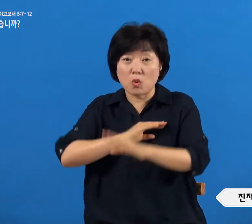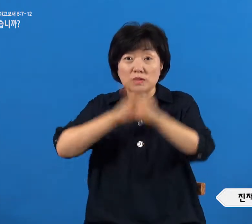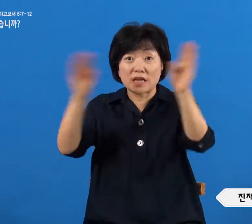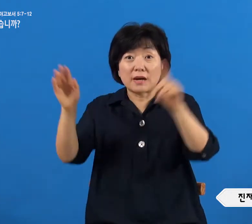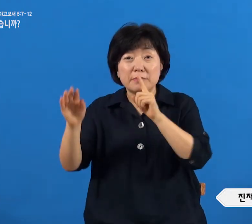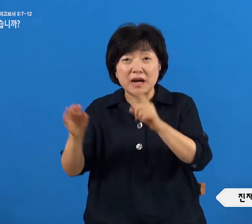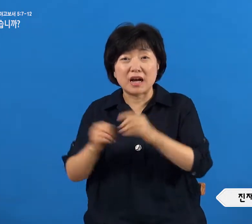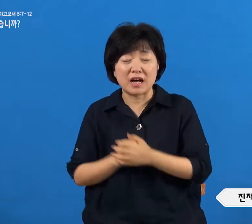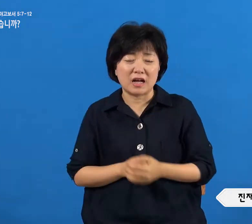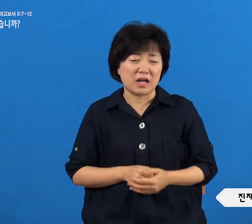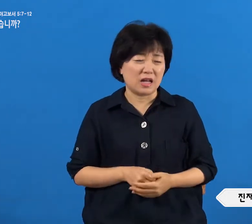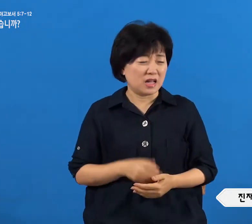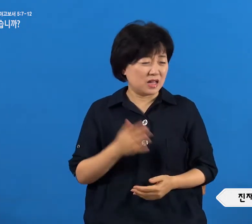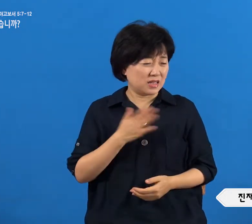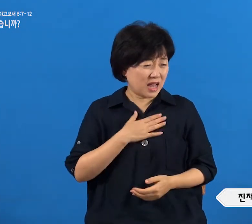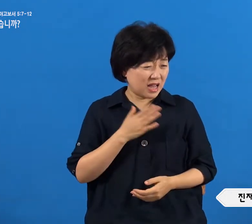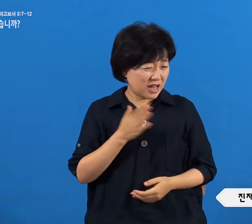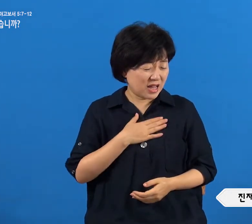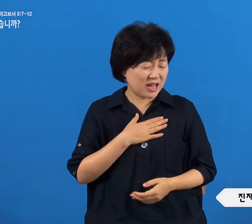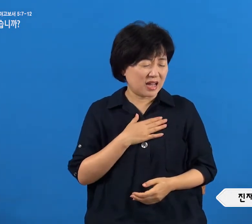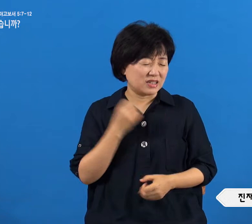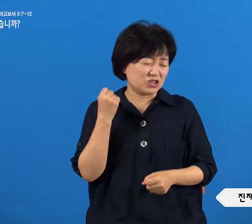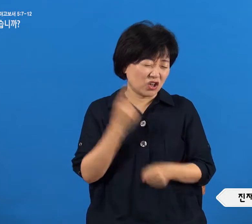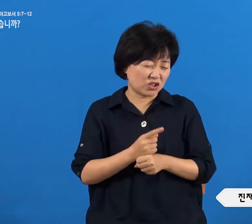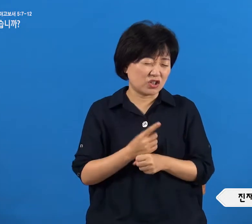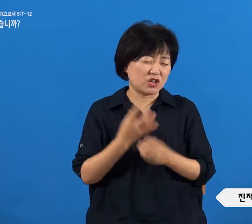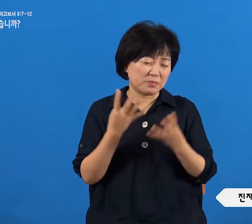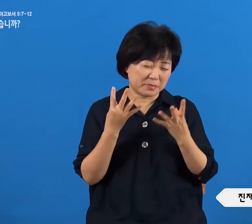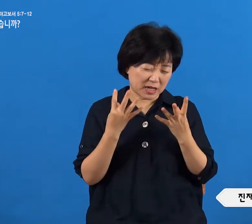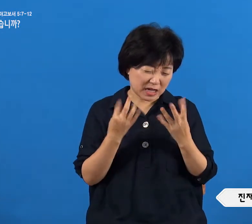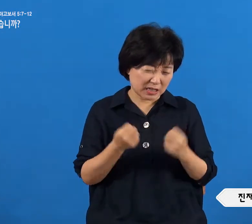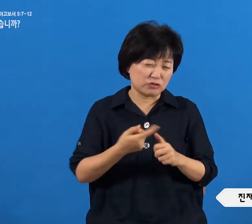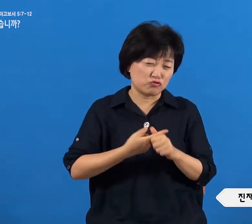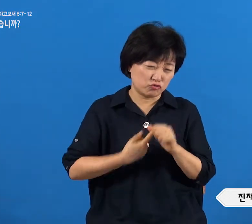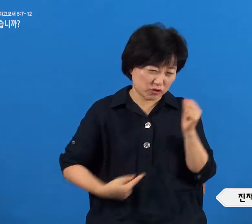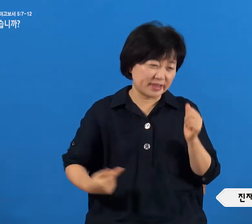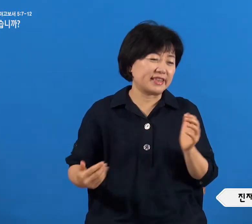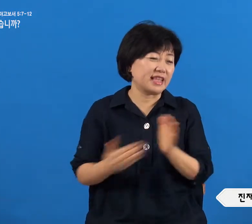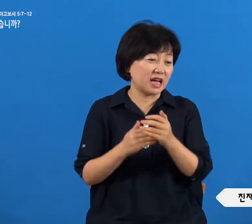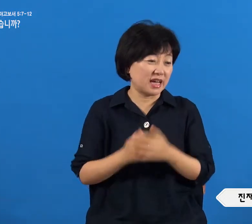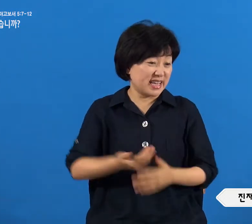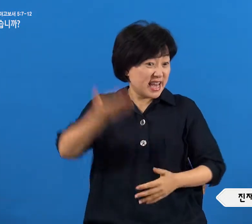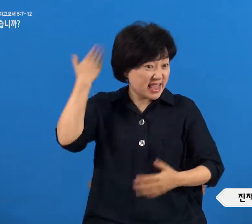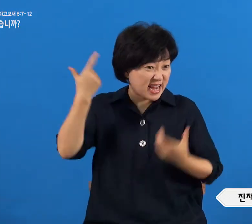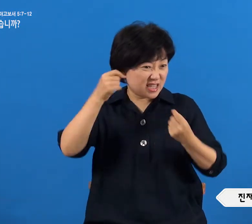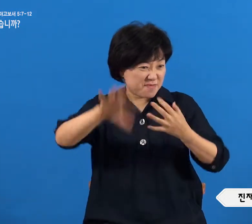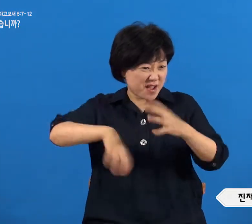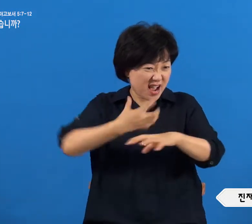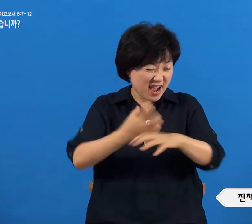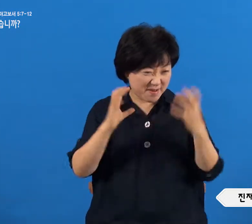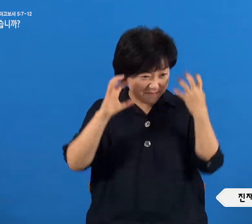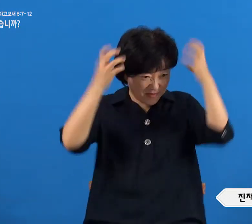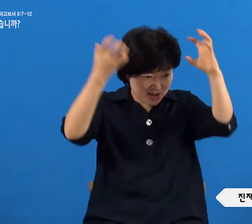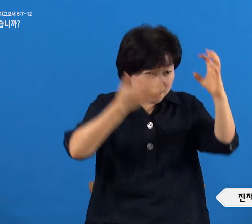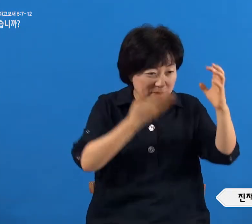싶습니다. 야, 나 성질 많이 죽었다. 옛날 같으면 막 뒤집어 엎었을